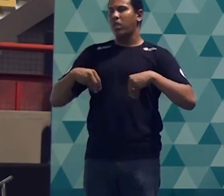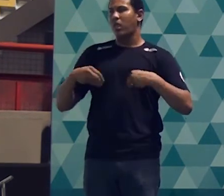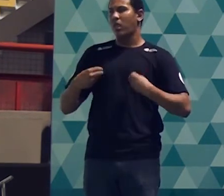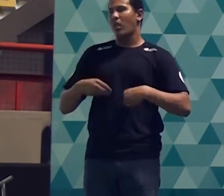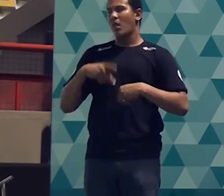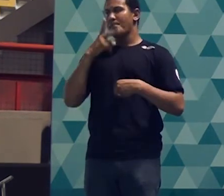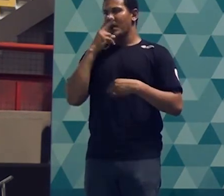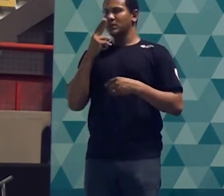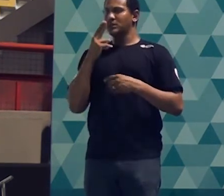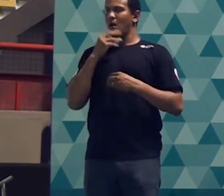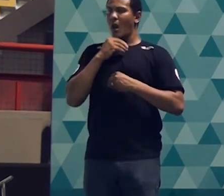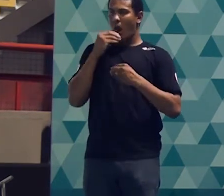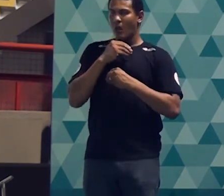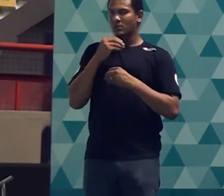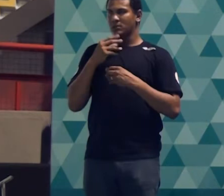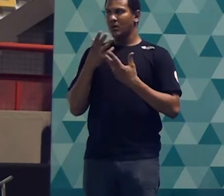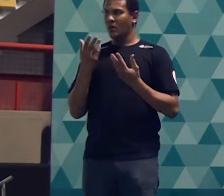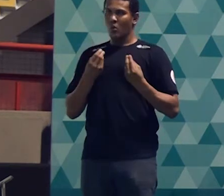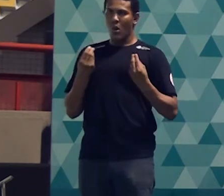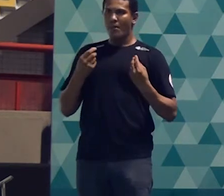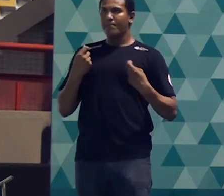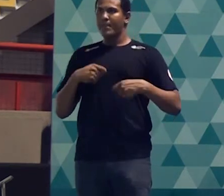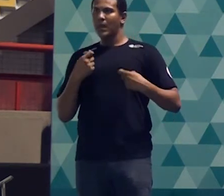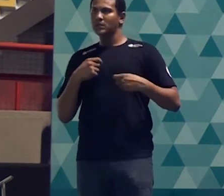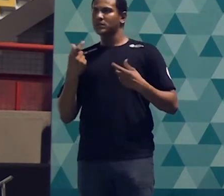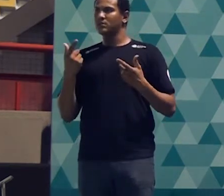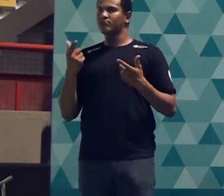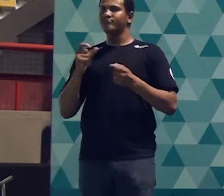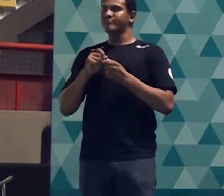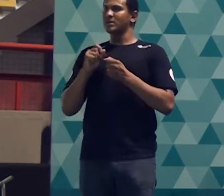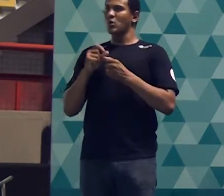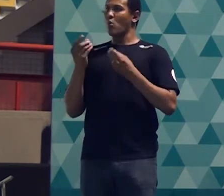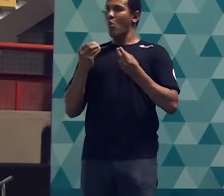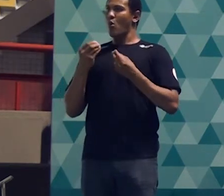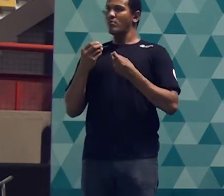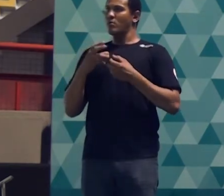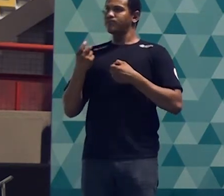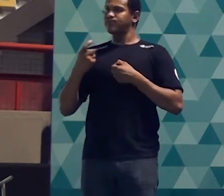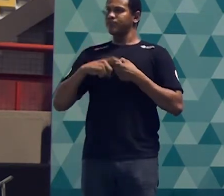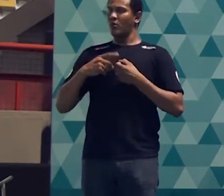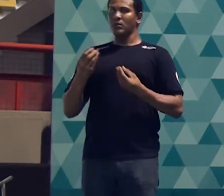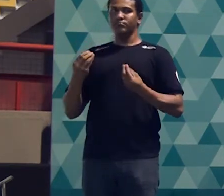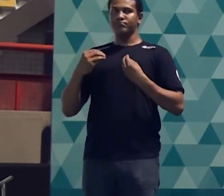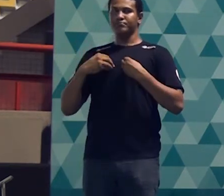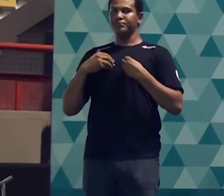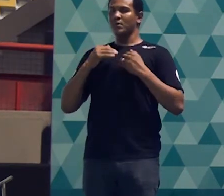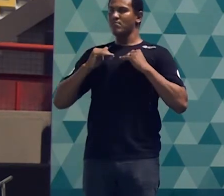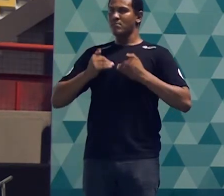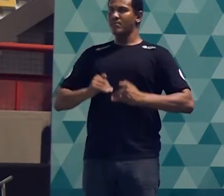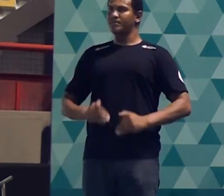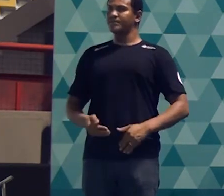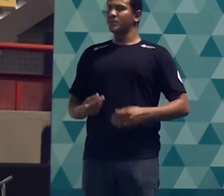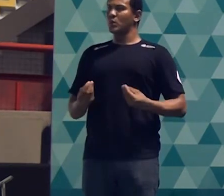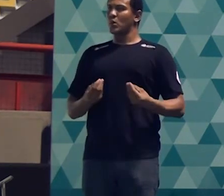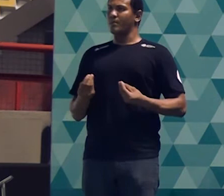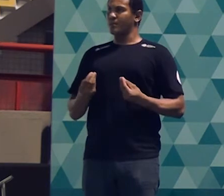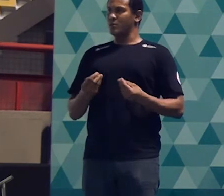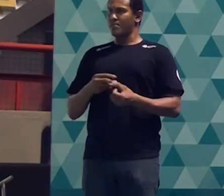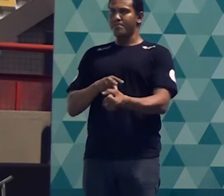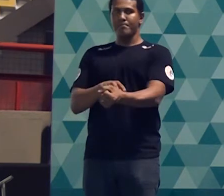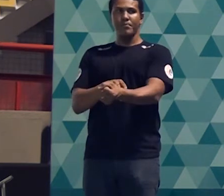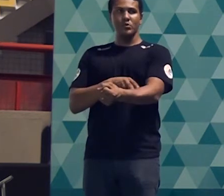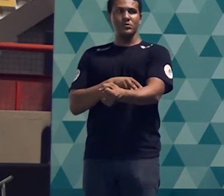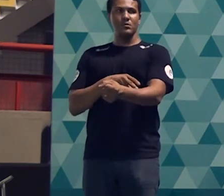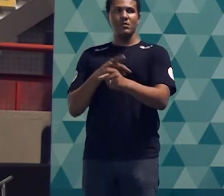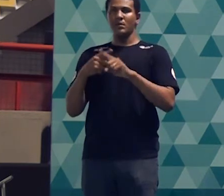para recuperar a massa muscular. E como é que eu recupero a massa muscular? Eu nem terminei de ler